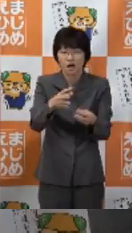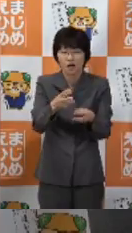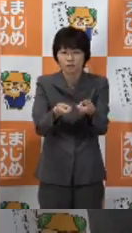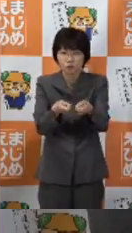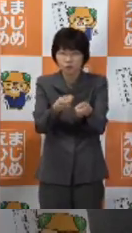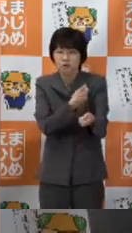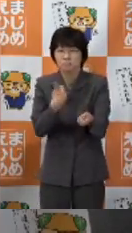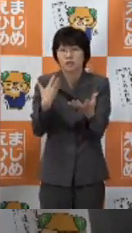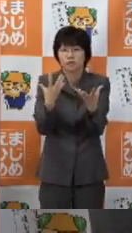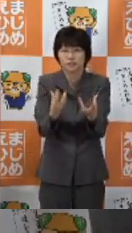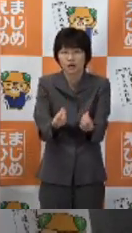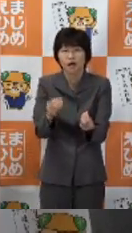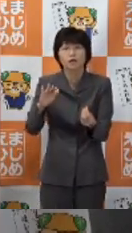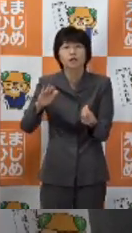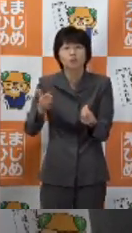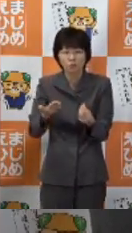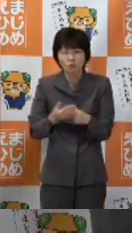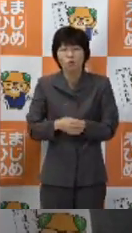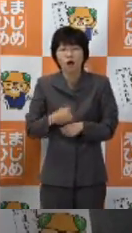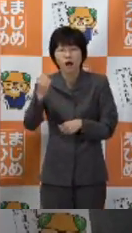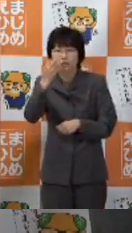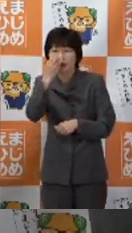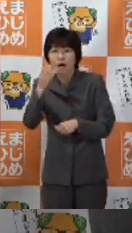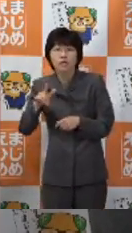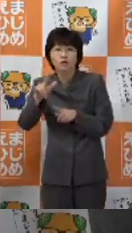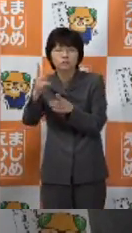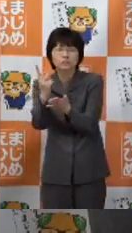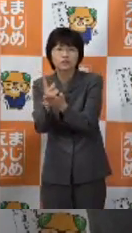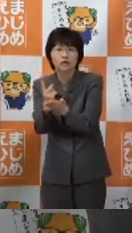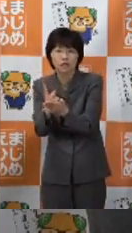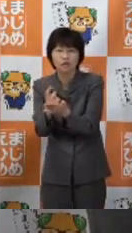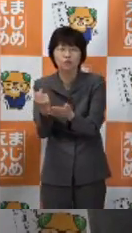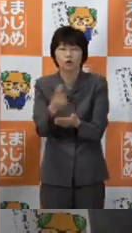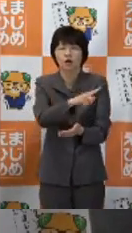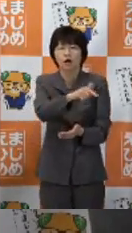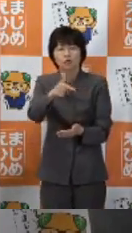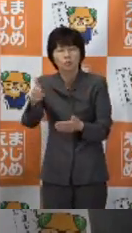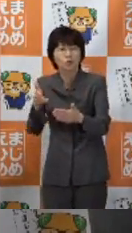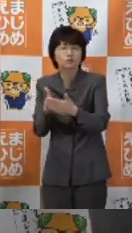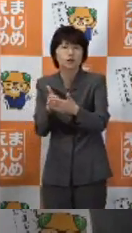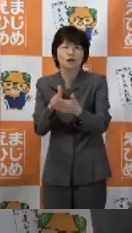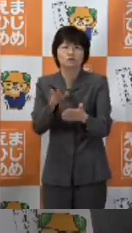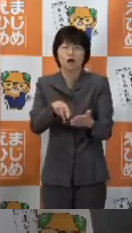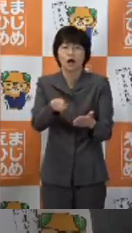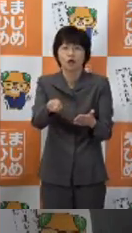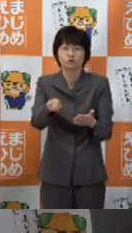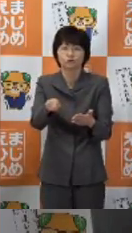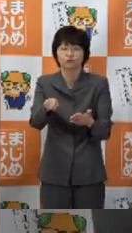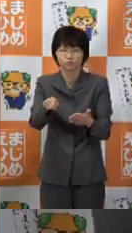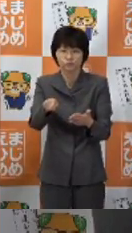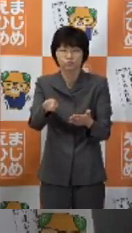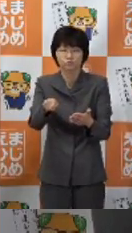せっかく新規開設を抜いてスポーツの一言だっていてもを槽場直